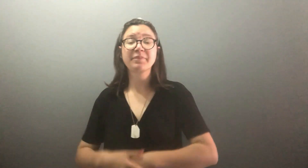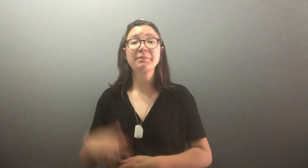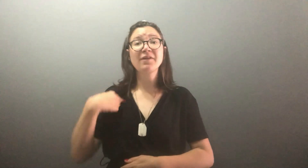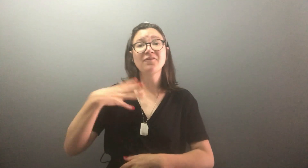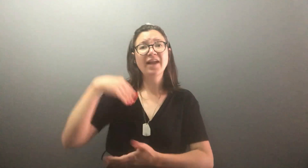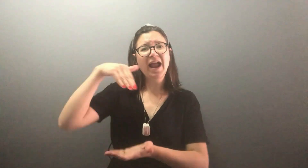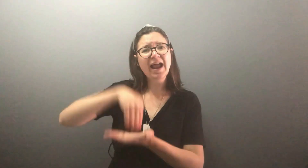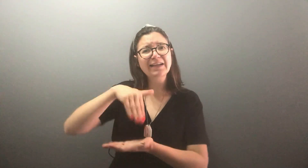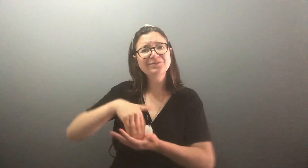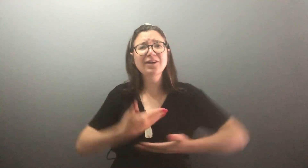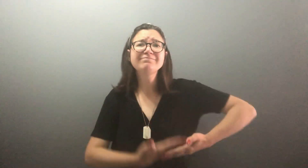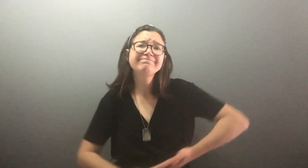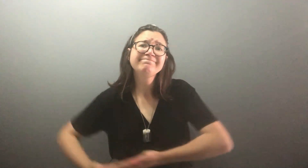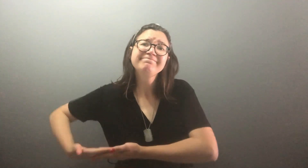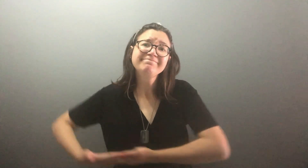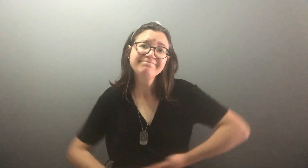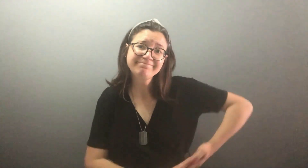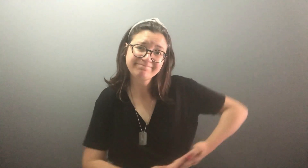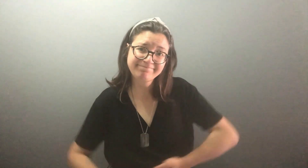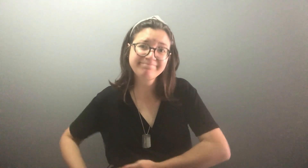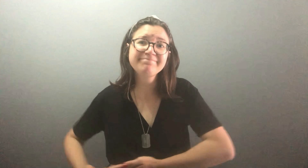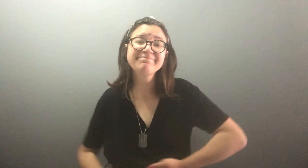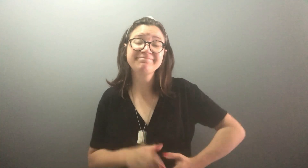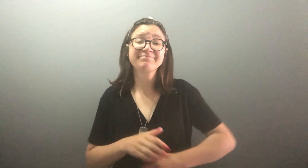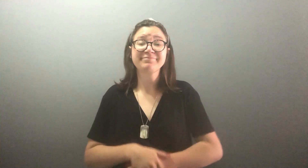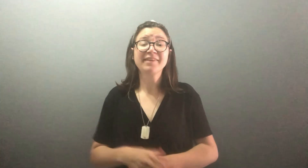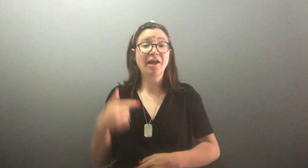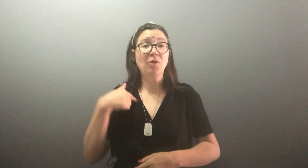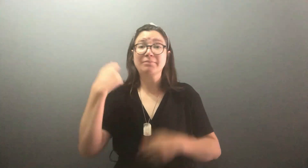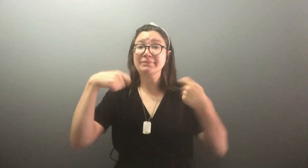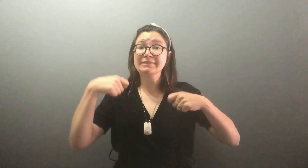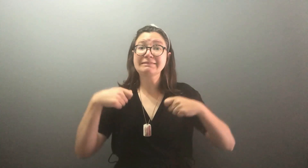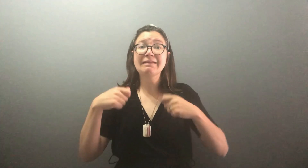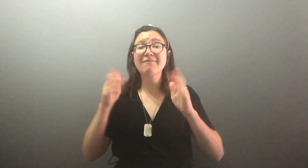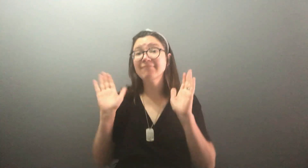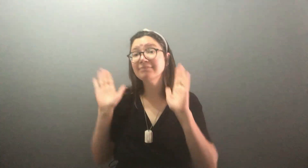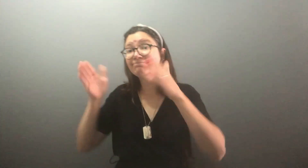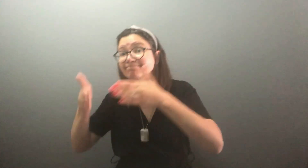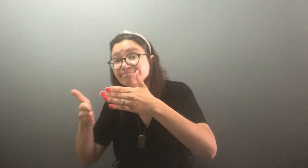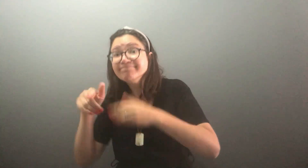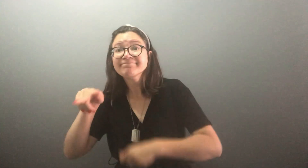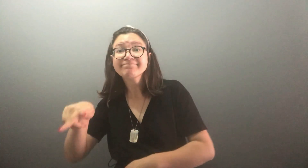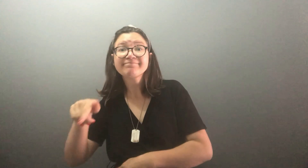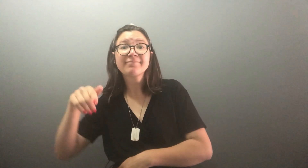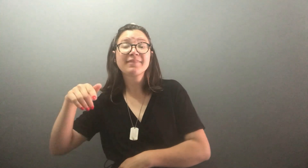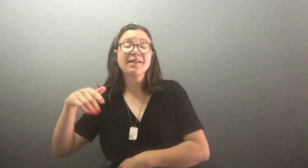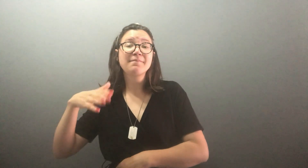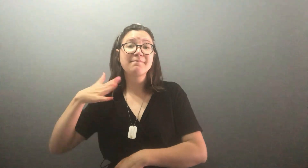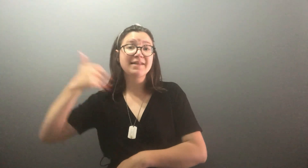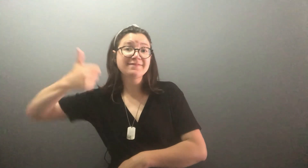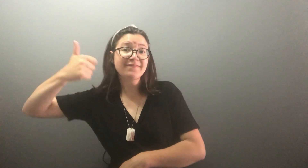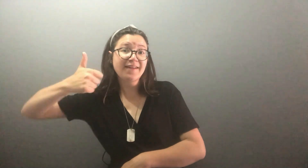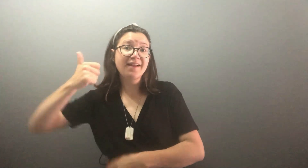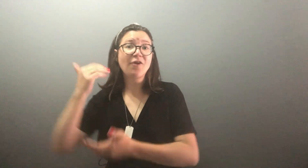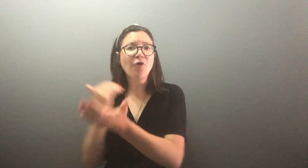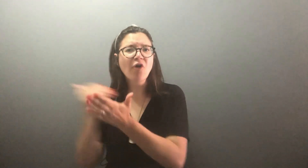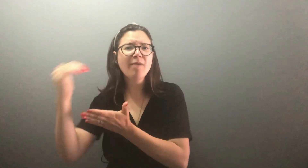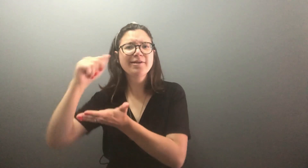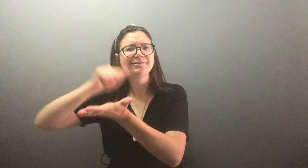fase de alfabetização do primeiro ano, e eu cuidando do bebê. Então eu tinha que dar o foco para a Fiorella, que é a mais